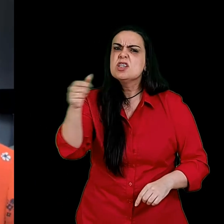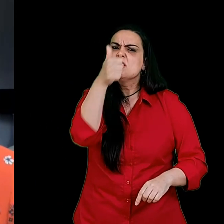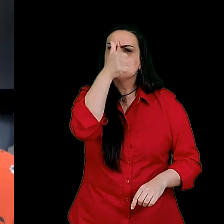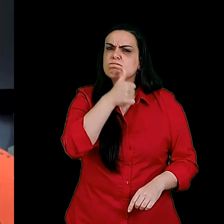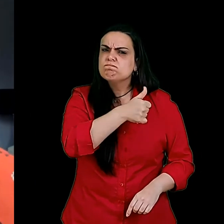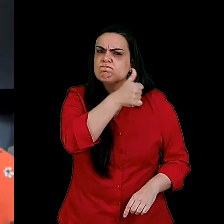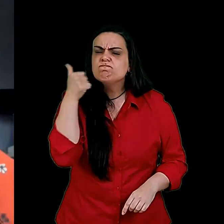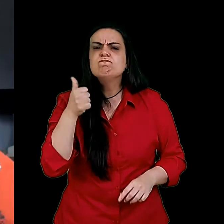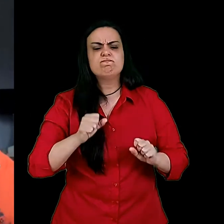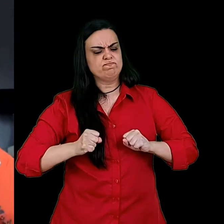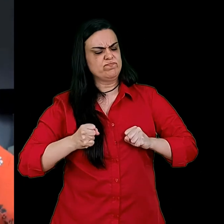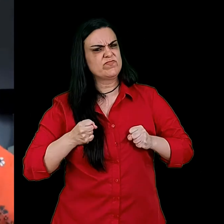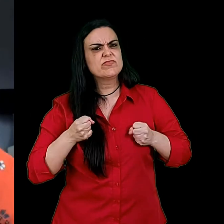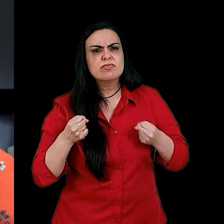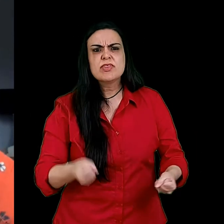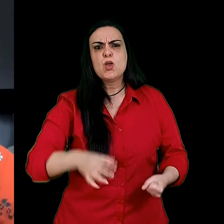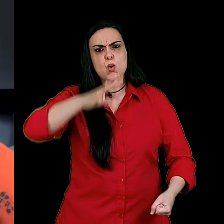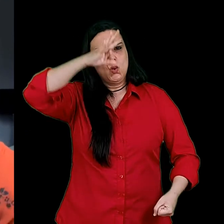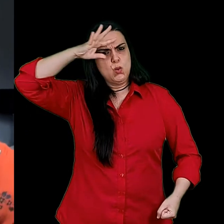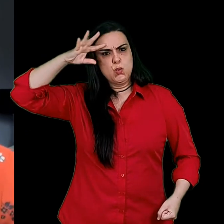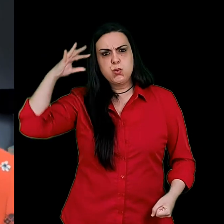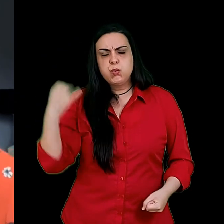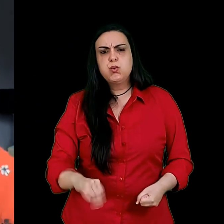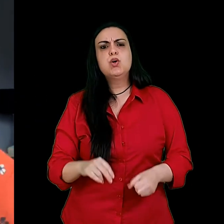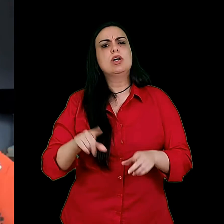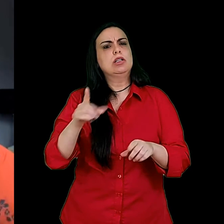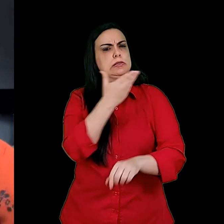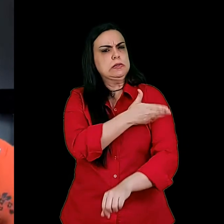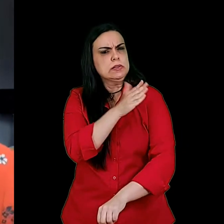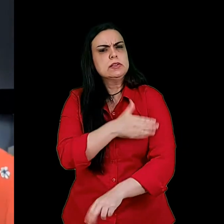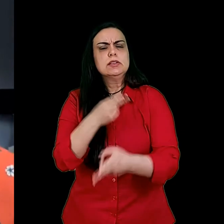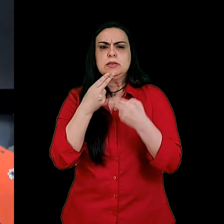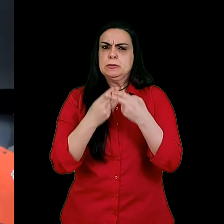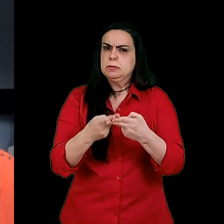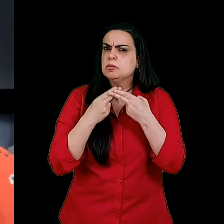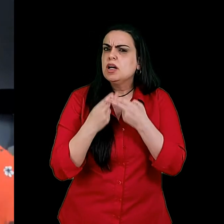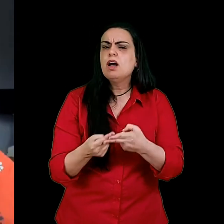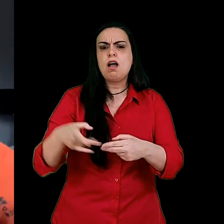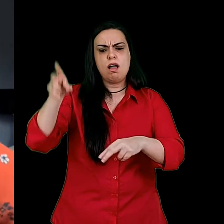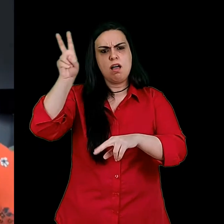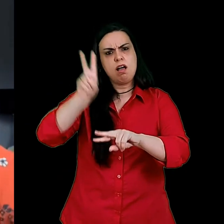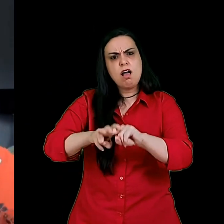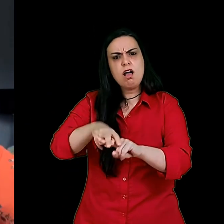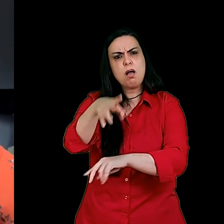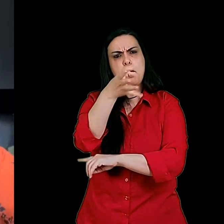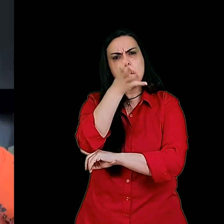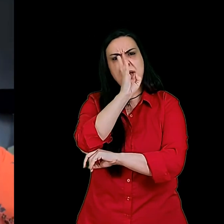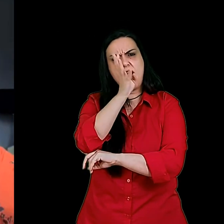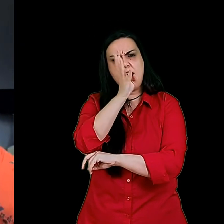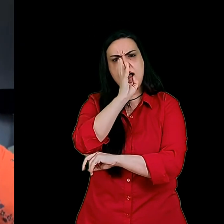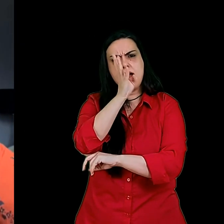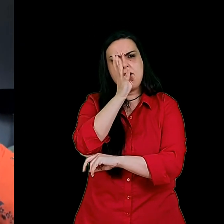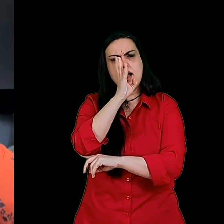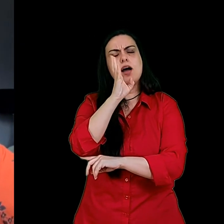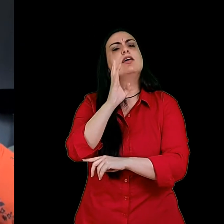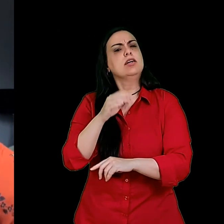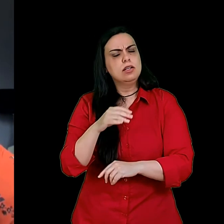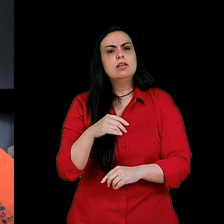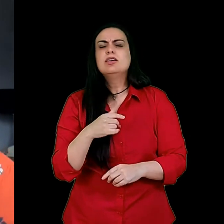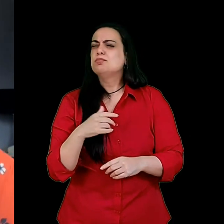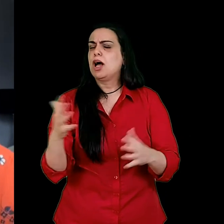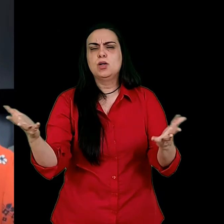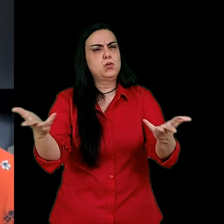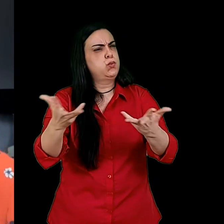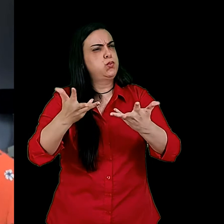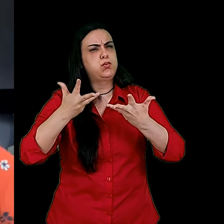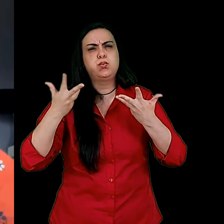sacrificando, se submetendo, sabe? Exercitando a paciência, sentando para ouvir. E isso é extraordinário, e eu não tenho dúvida, como eu